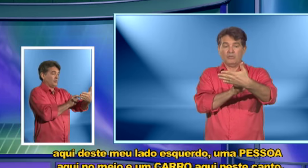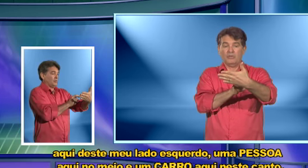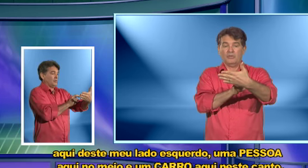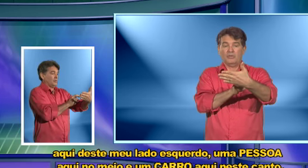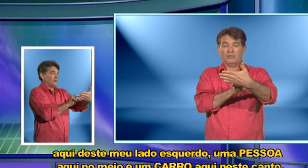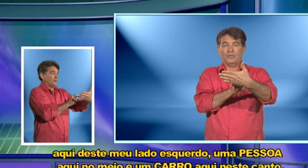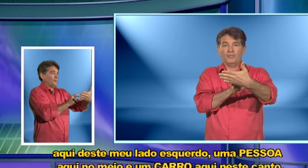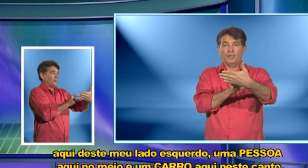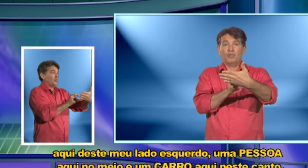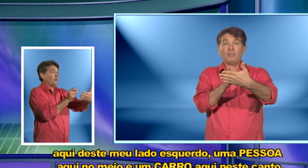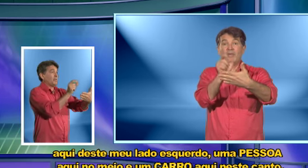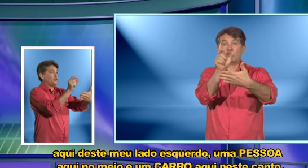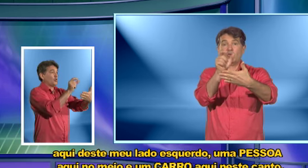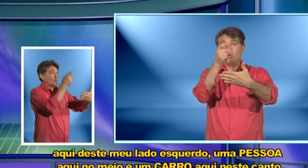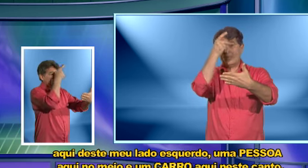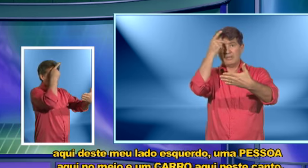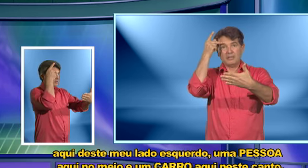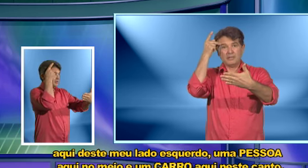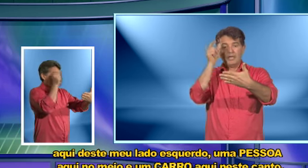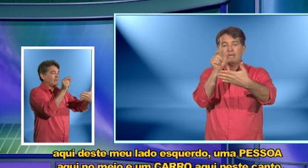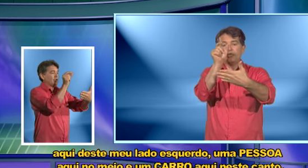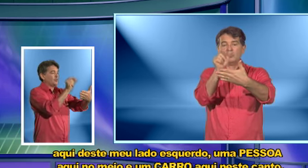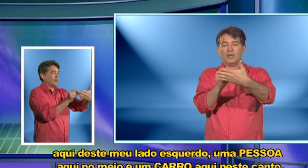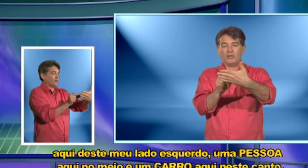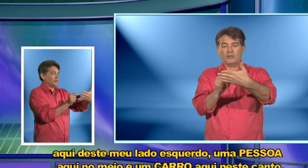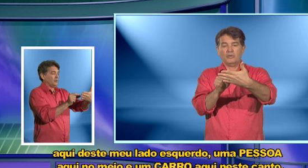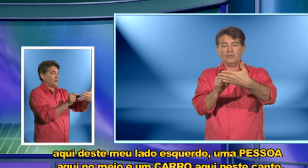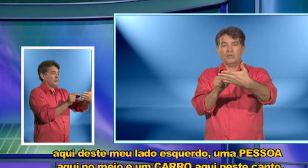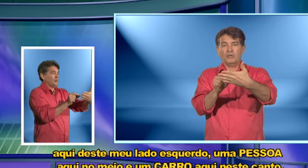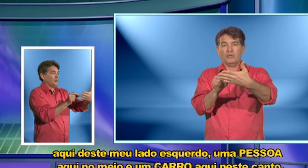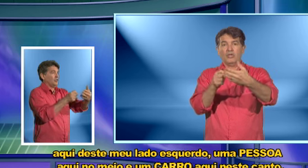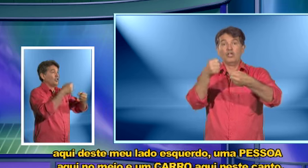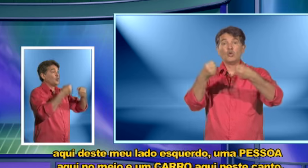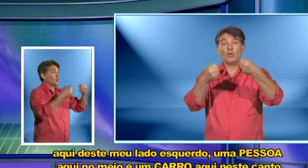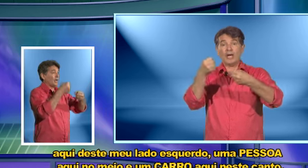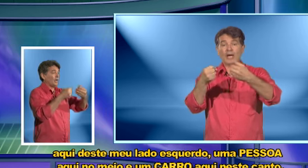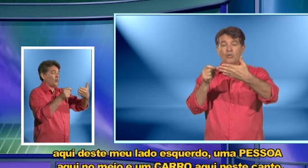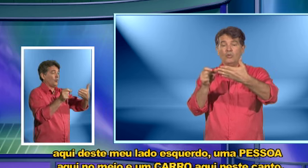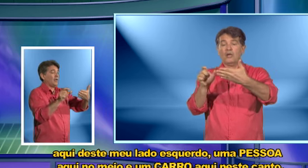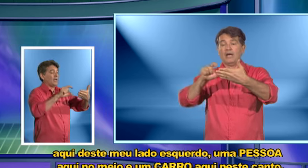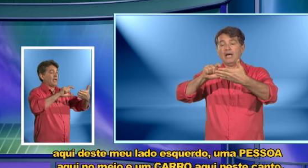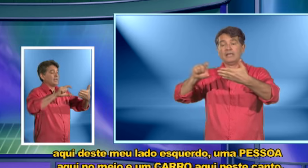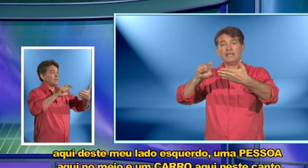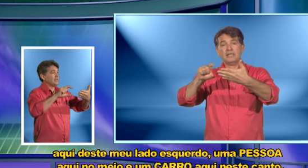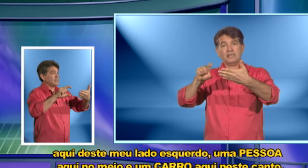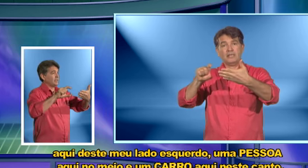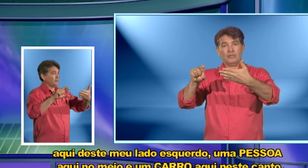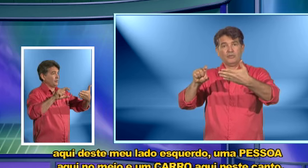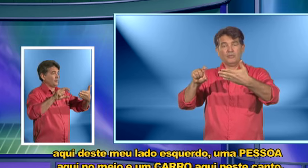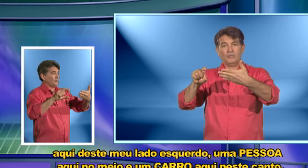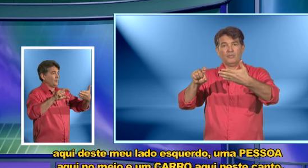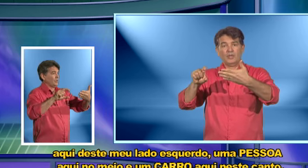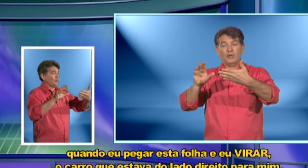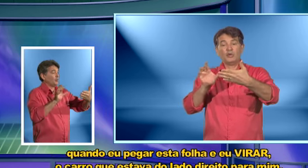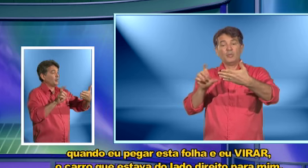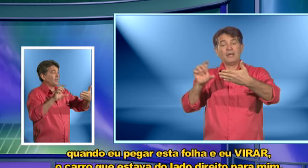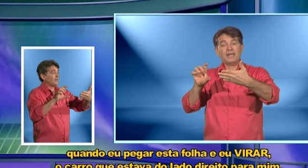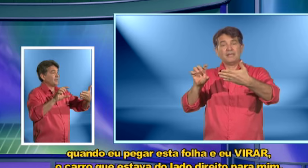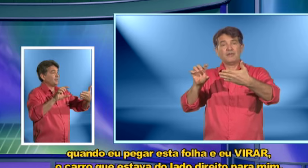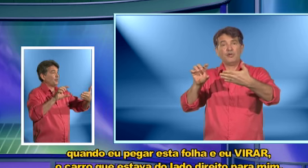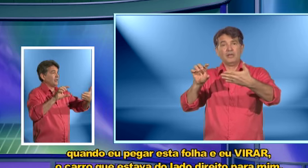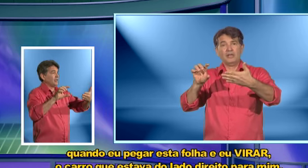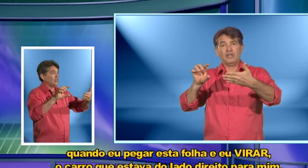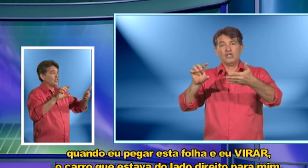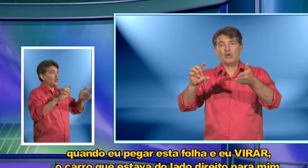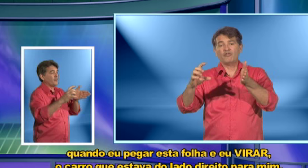esquerdo, uma pessoa aqui no meio e um carro aqui nesse canto. Quando pegar